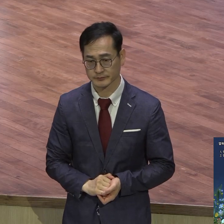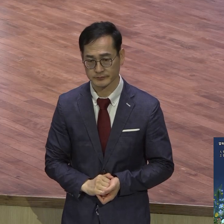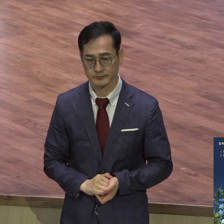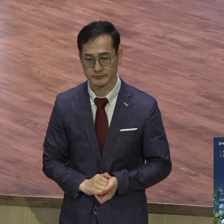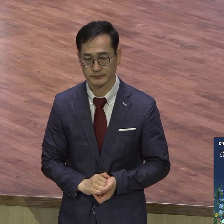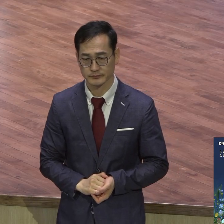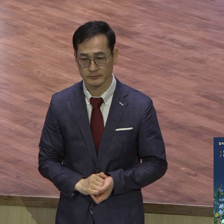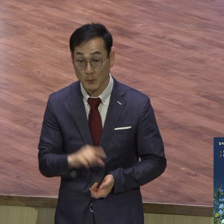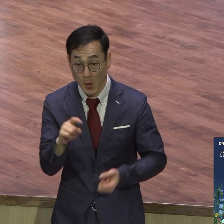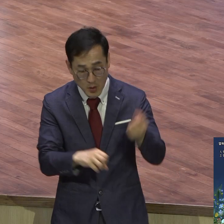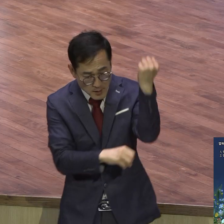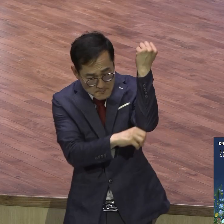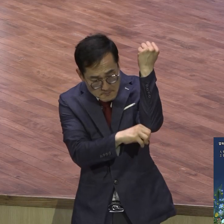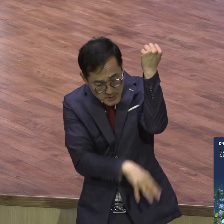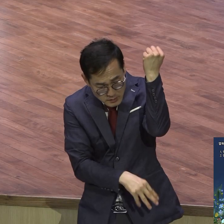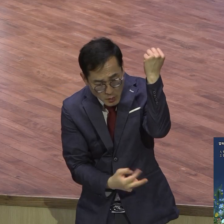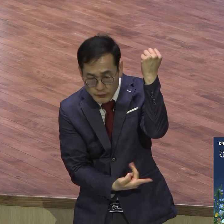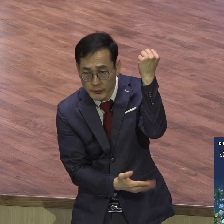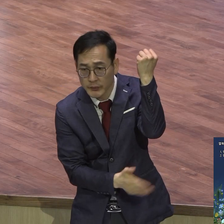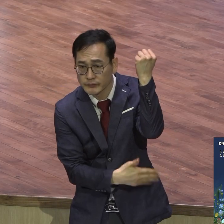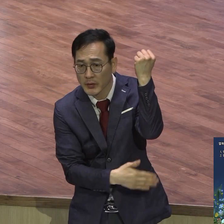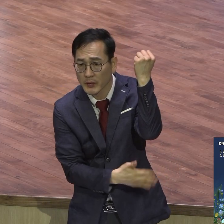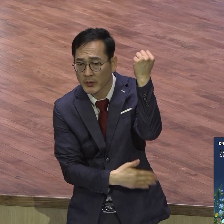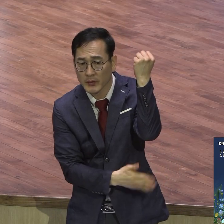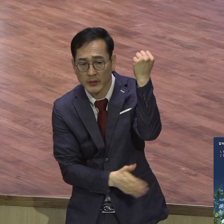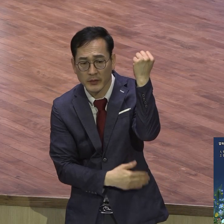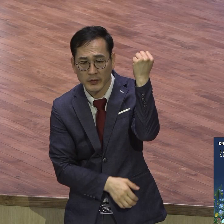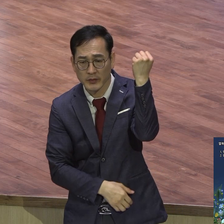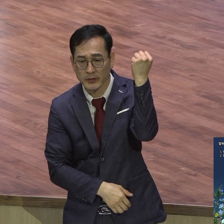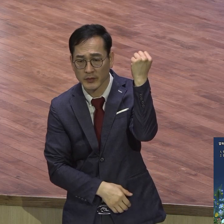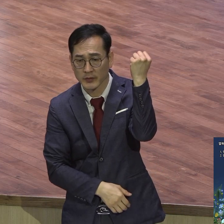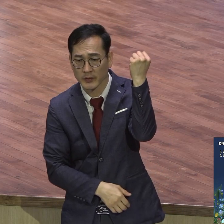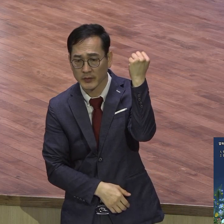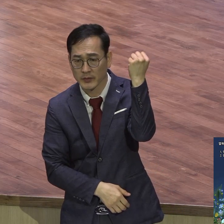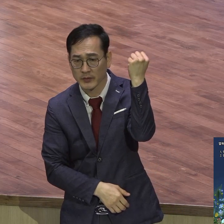본질이 변하지 않았어요. 다 이용했어. 사기쳤어.